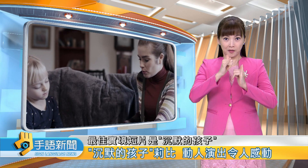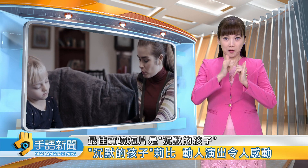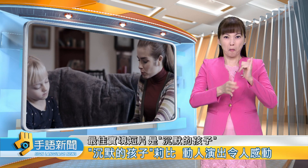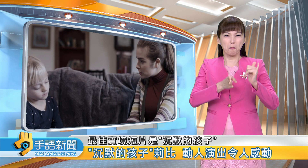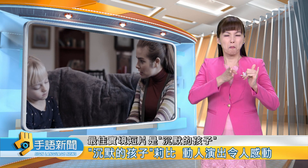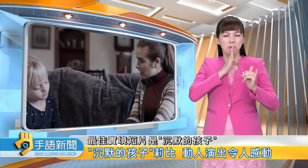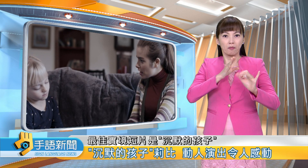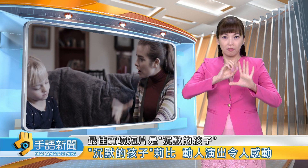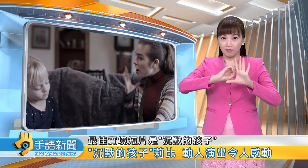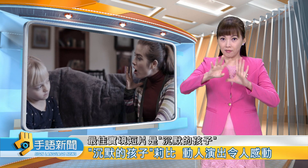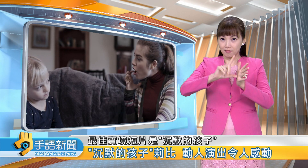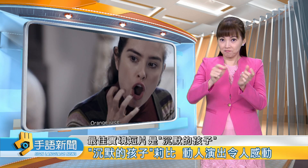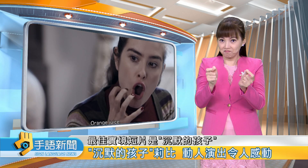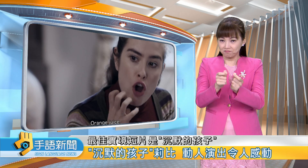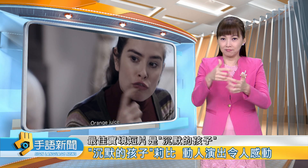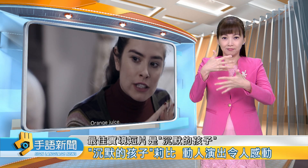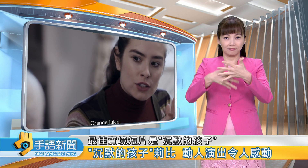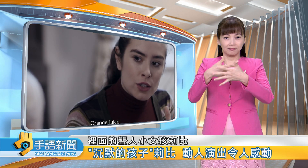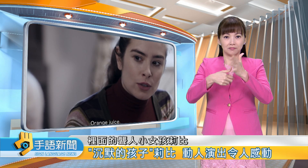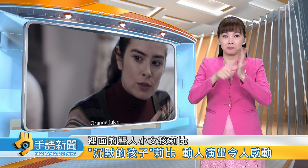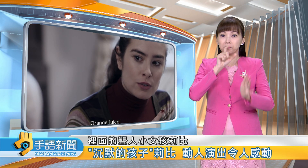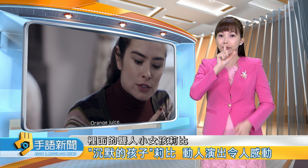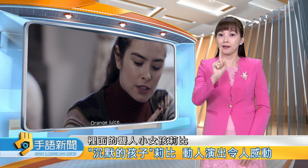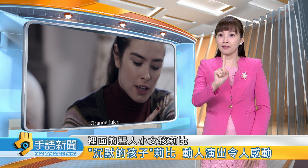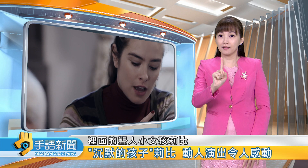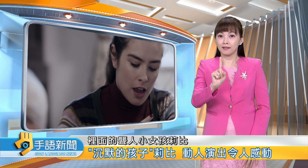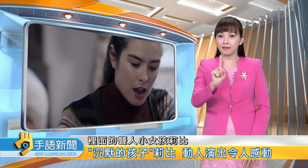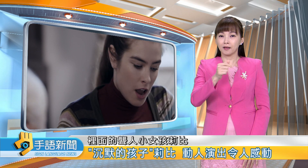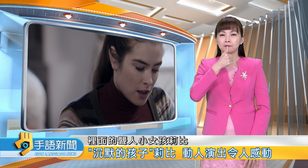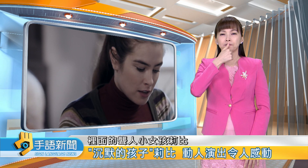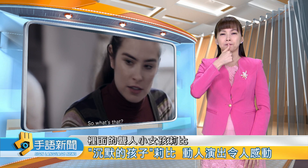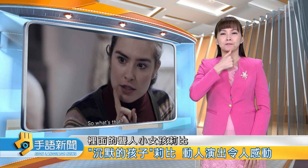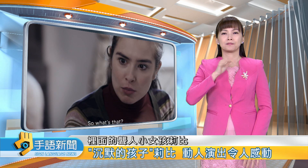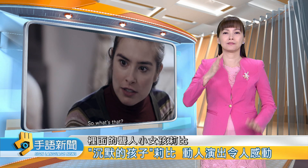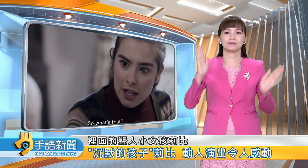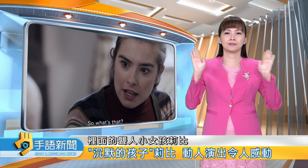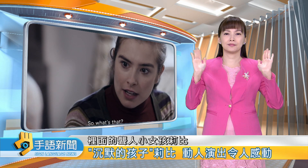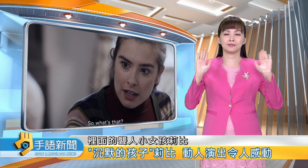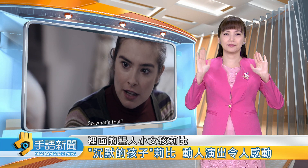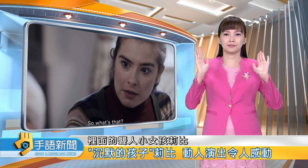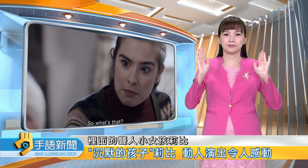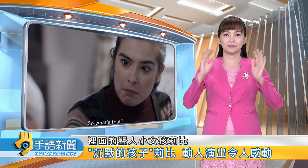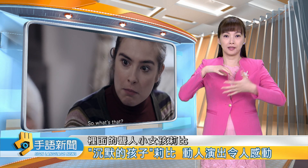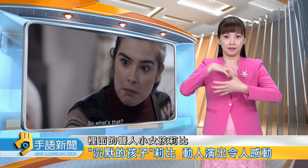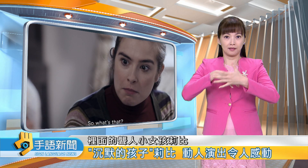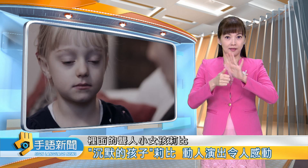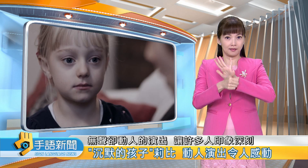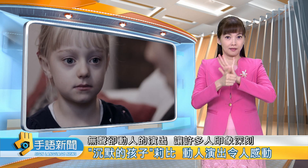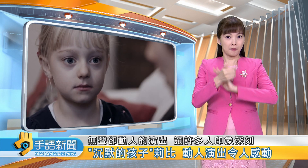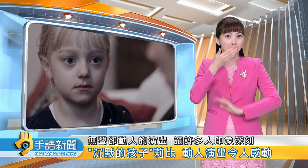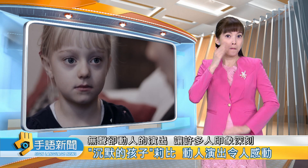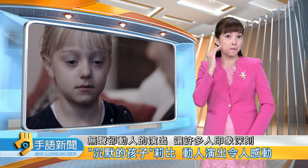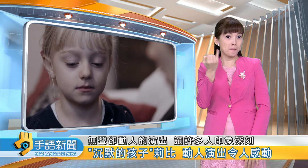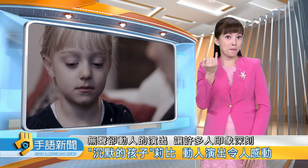子》，而里面的聋人小女孩莉比无声却动人的演